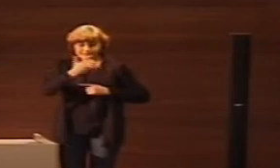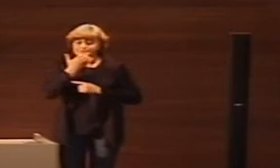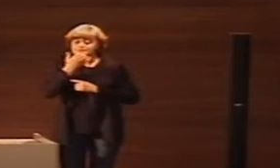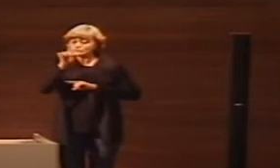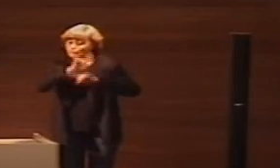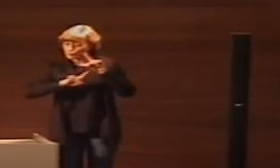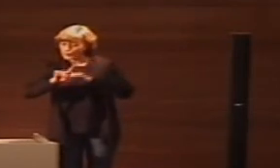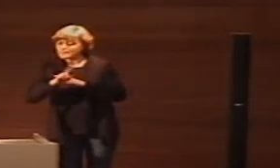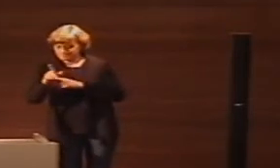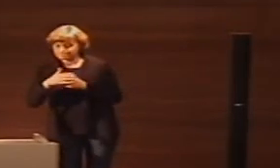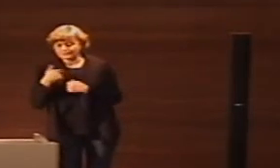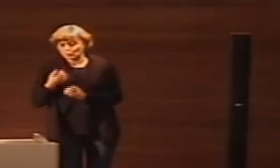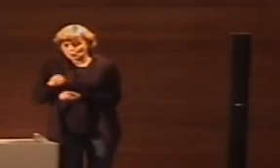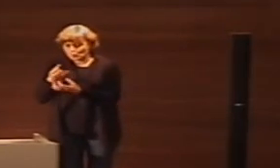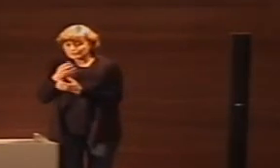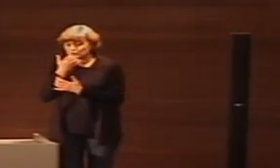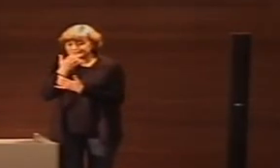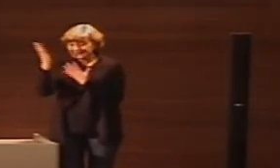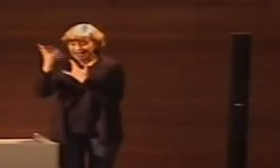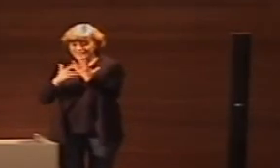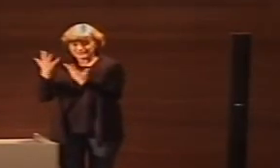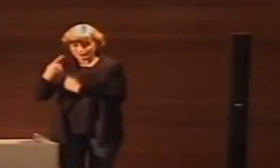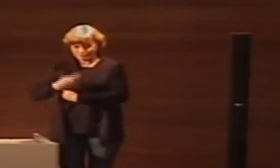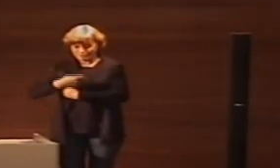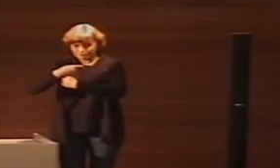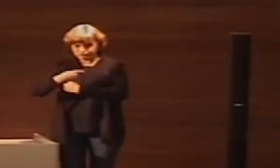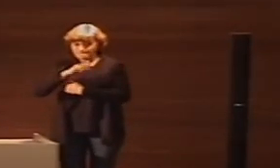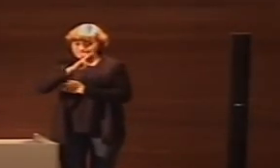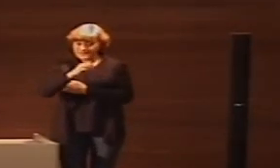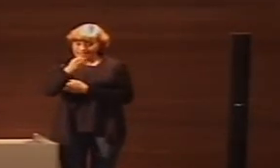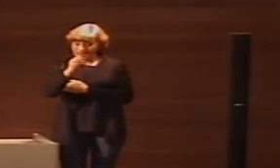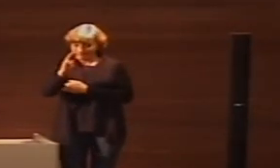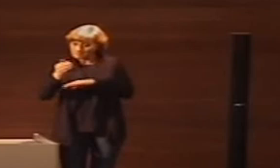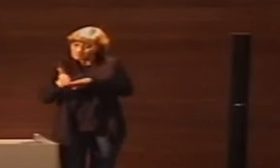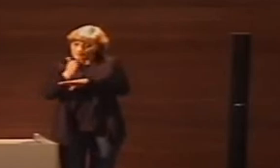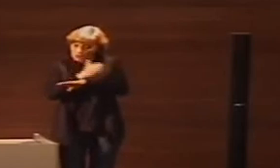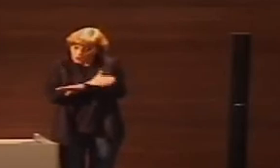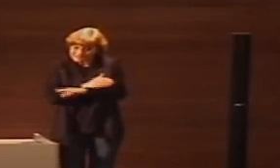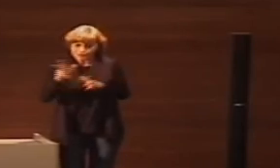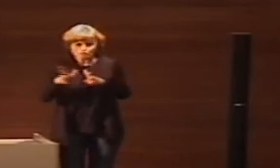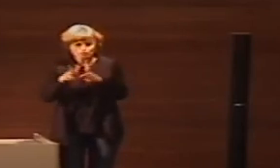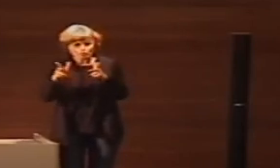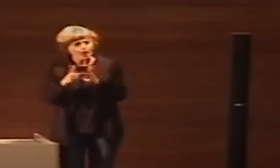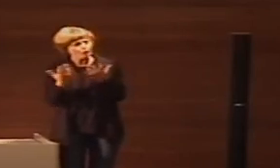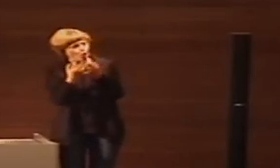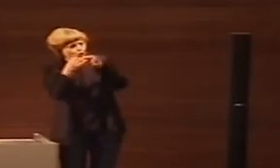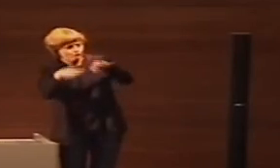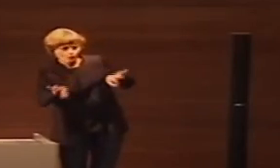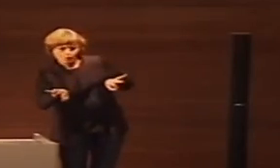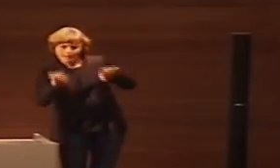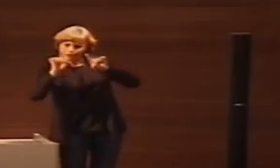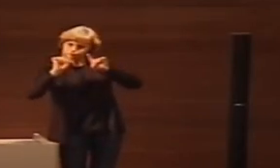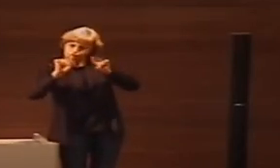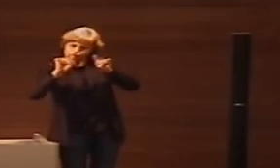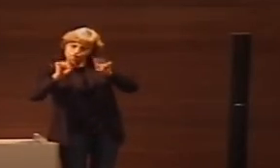que impone un sistema de puerta a puerta sin concienciar y sin conseguir la participación de los ciudadanos, lo que